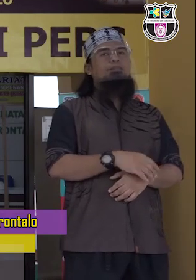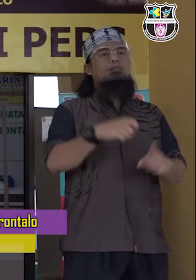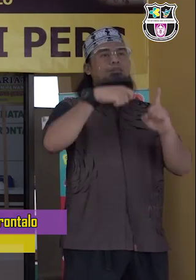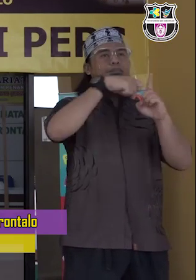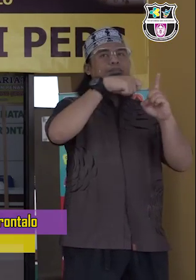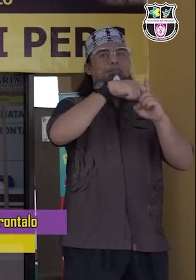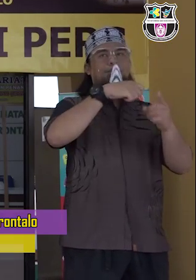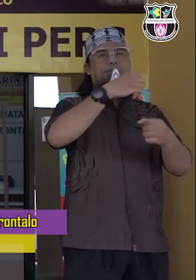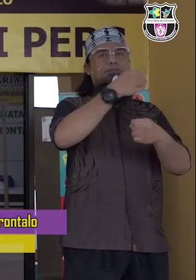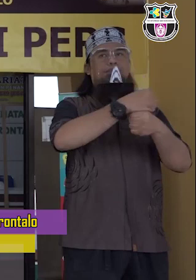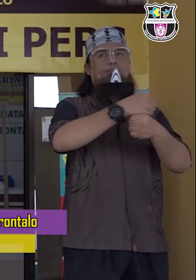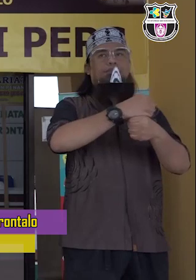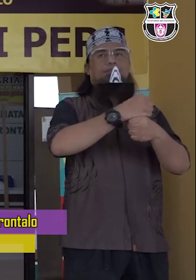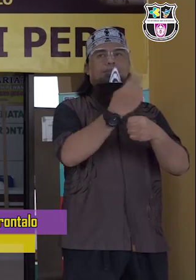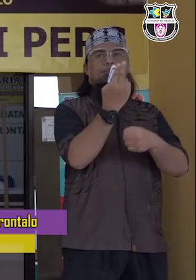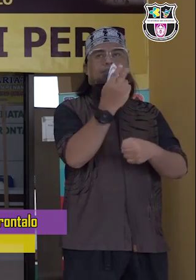Utara, yakni